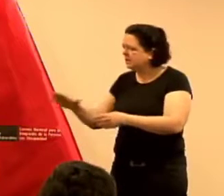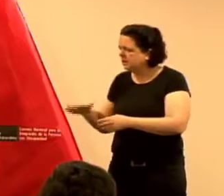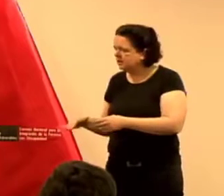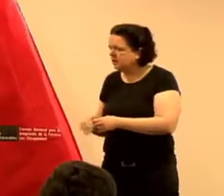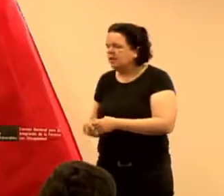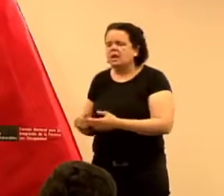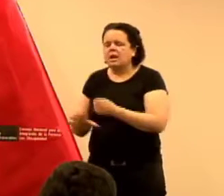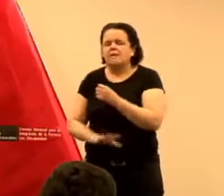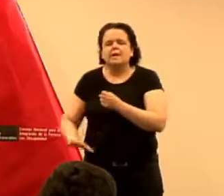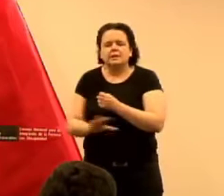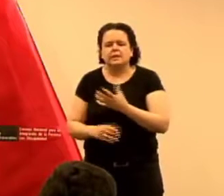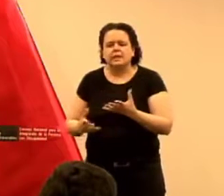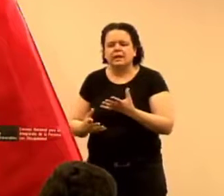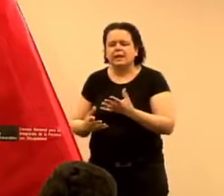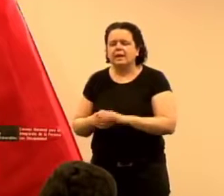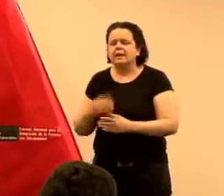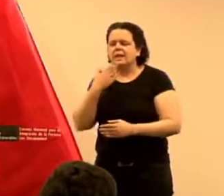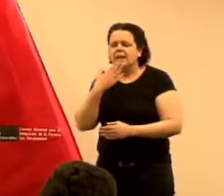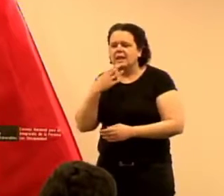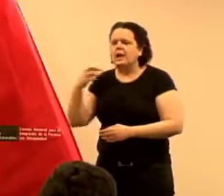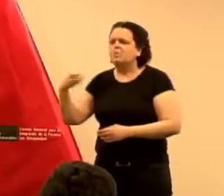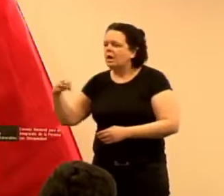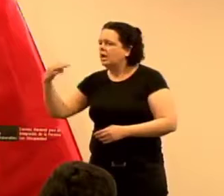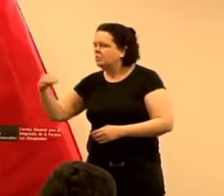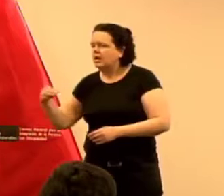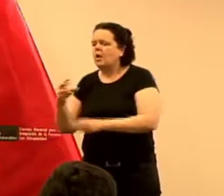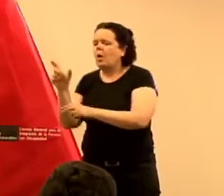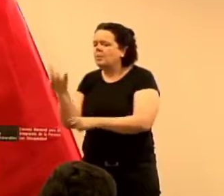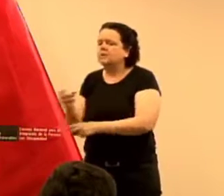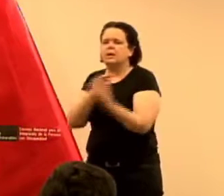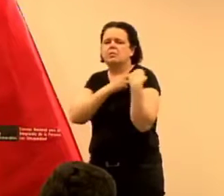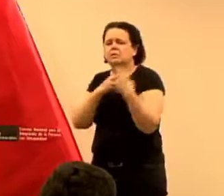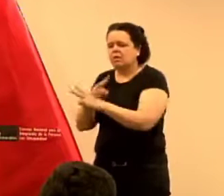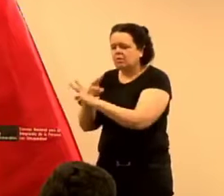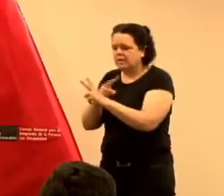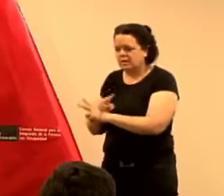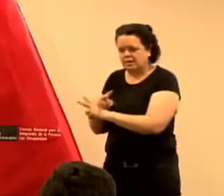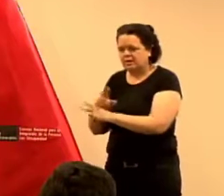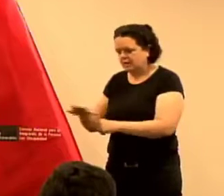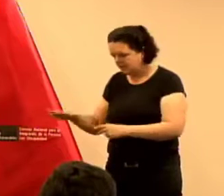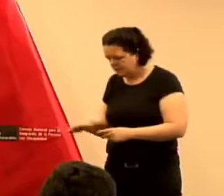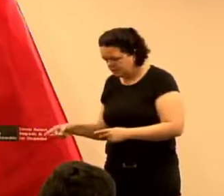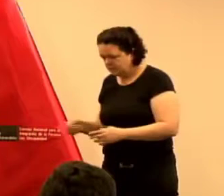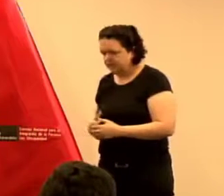las percepciones y valoración de los padres, madres o cuidadores principales de los